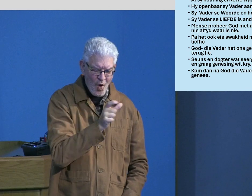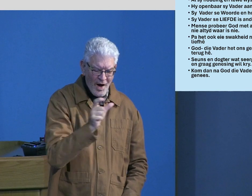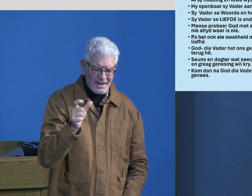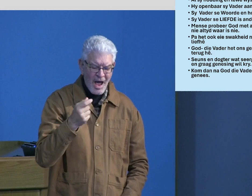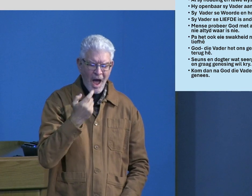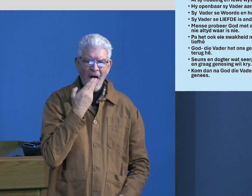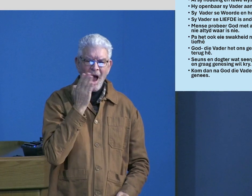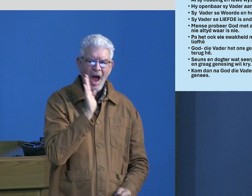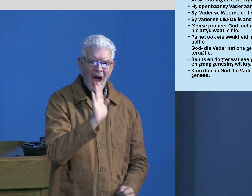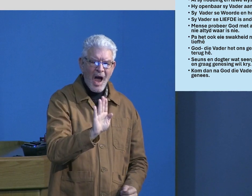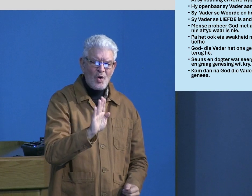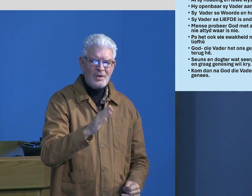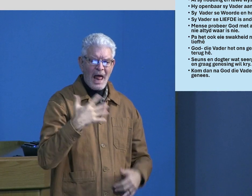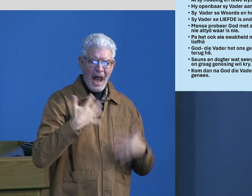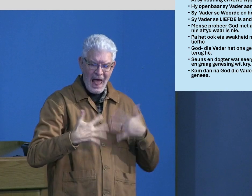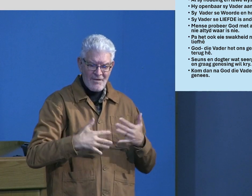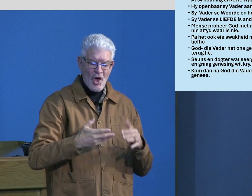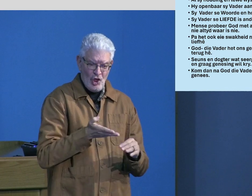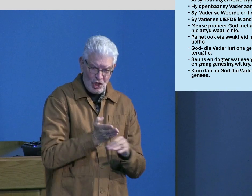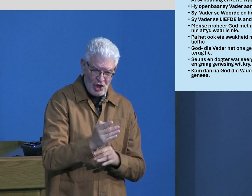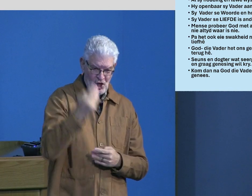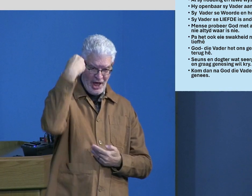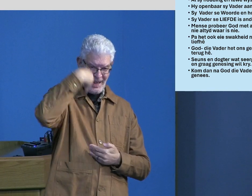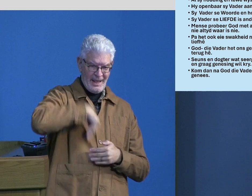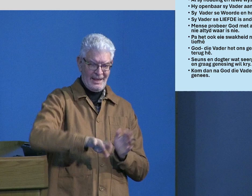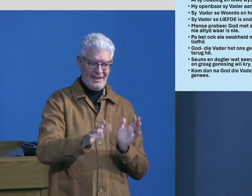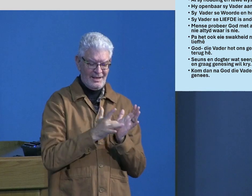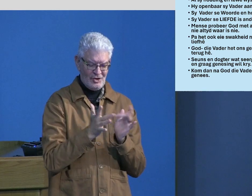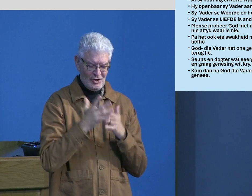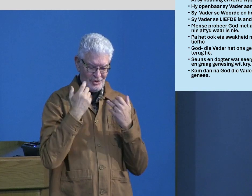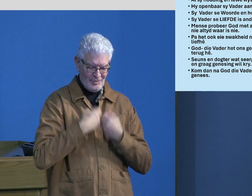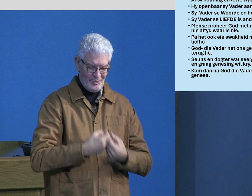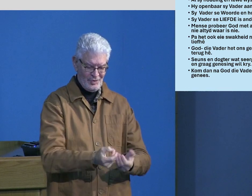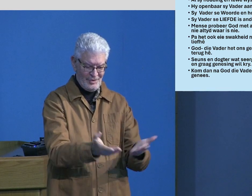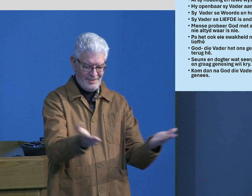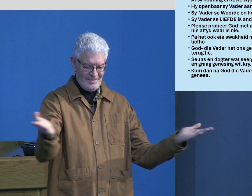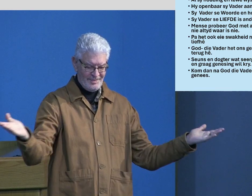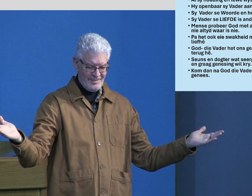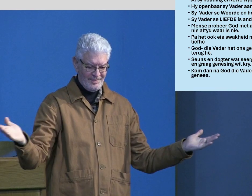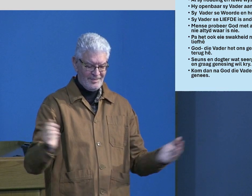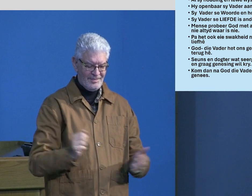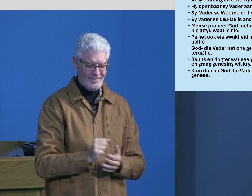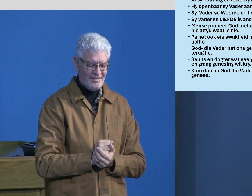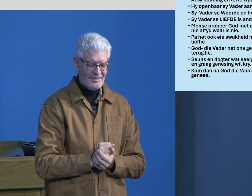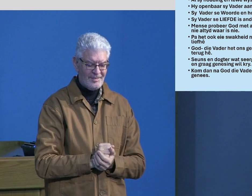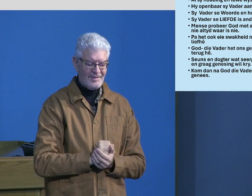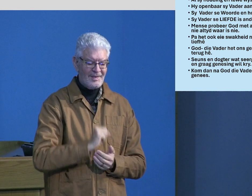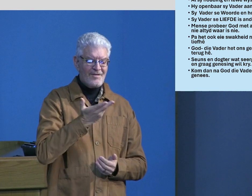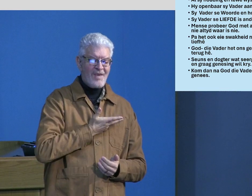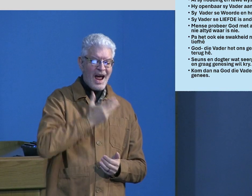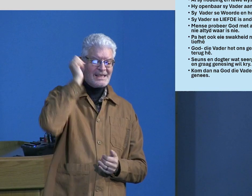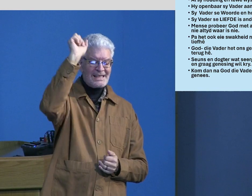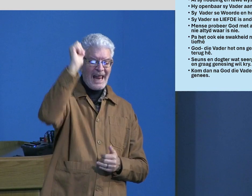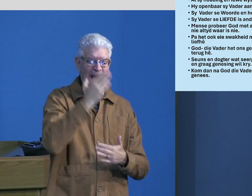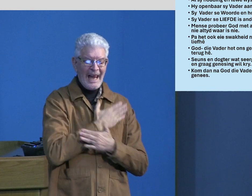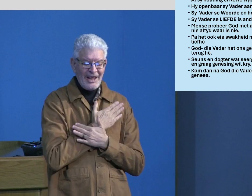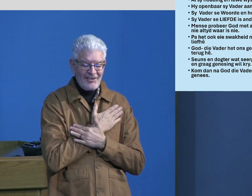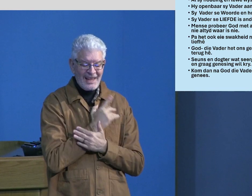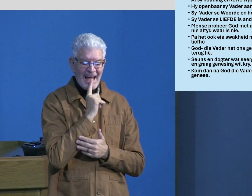Vader se woord, houding, lewe, het in Jesus ingegaan en hy het dit openbaar aan ons.